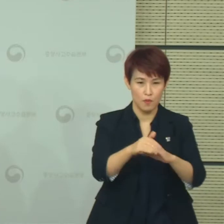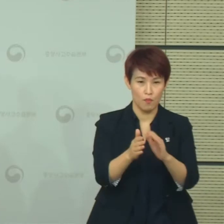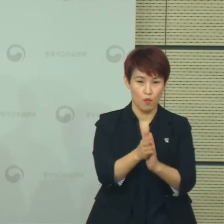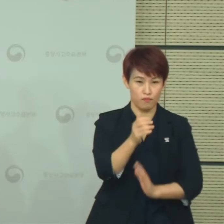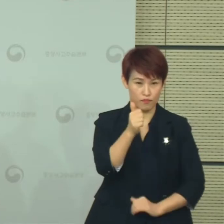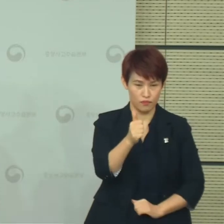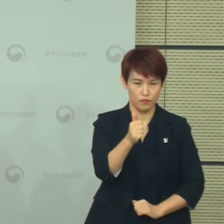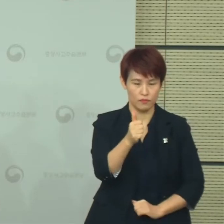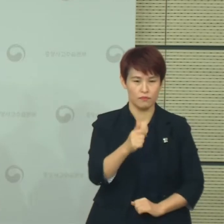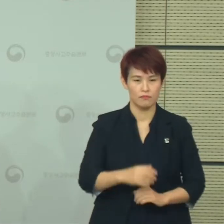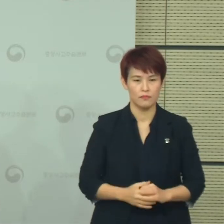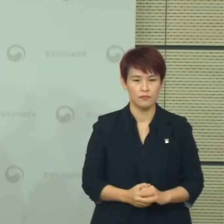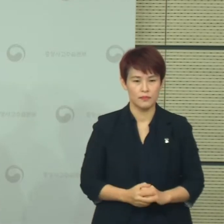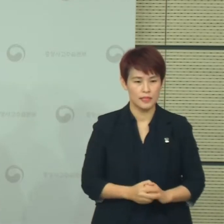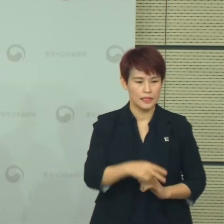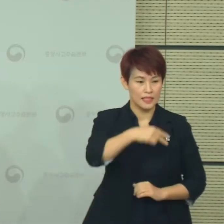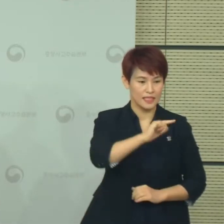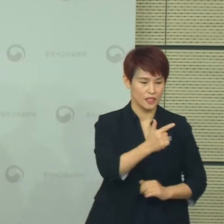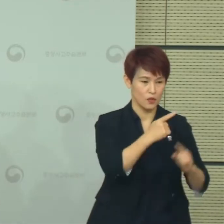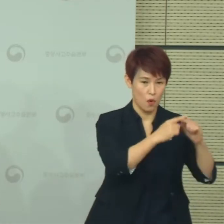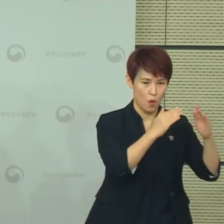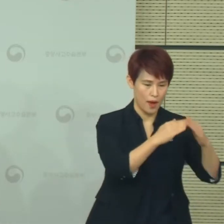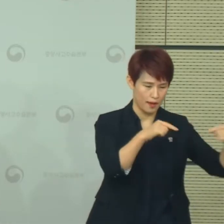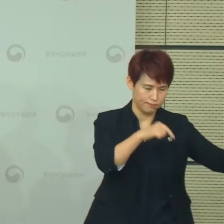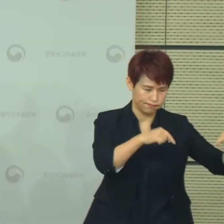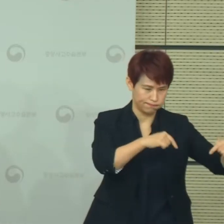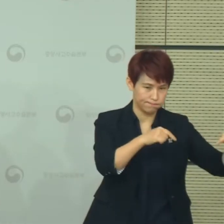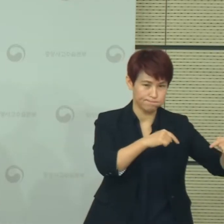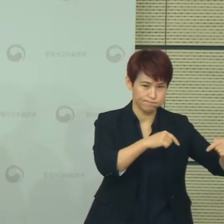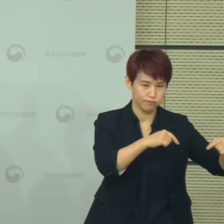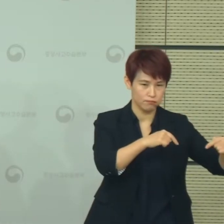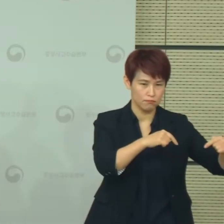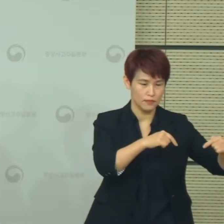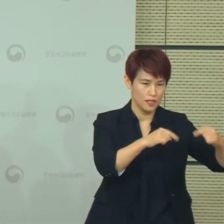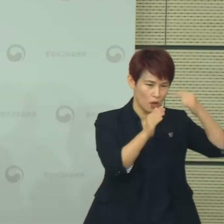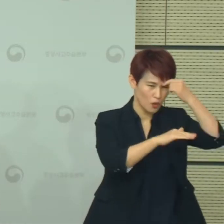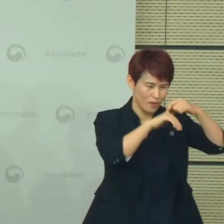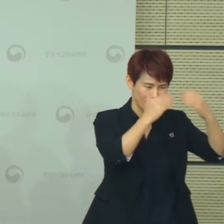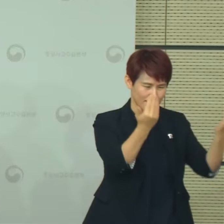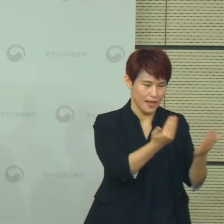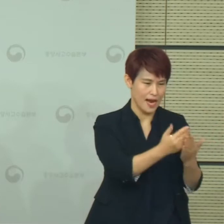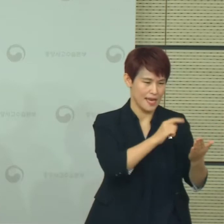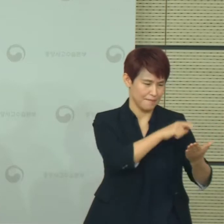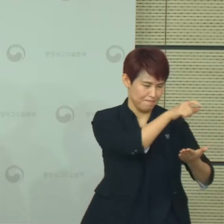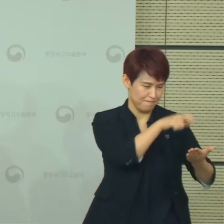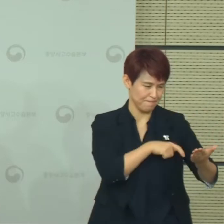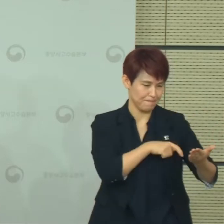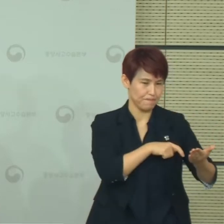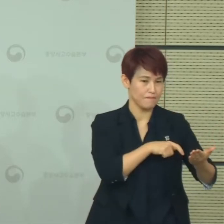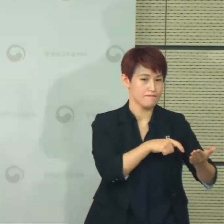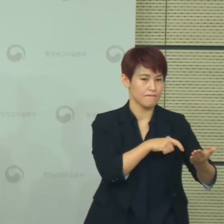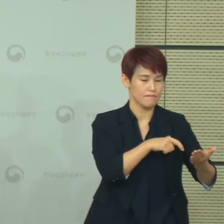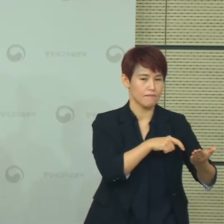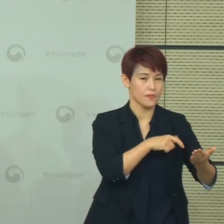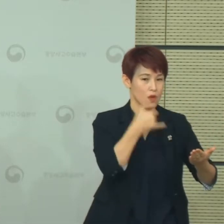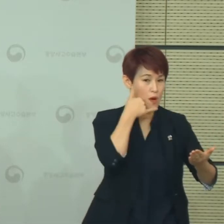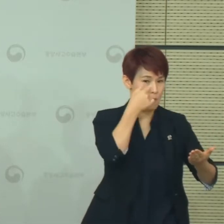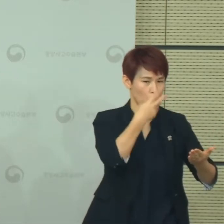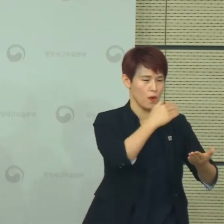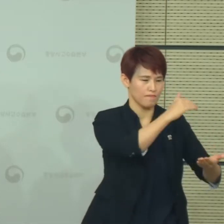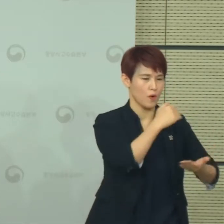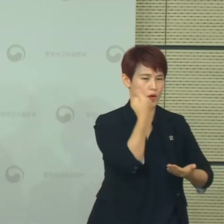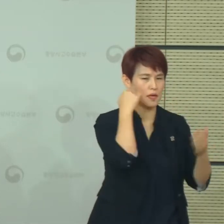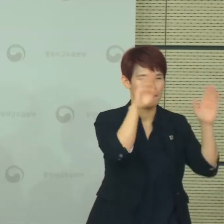중앙재난안전대책본부는 신천지 측과의 협의를 통해 전체 신도 명단과 연락처를 협조받기로 어젯밤